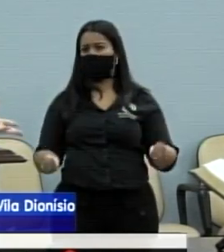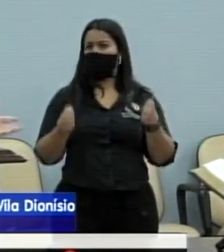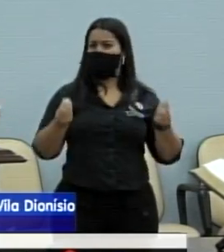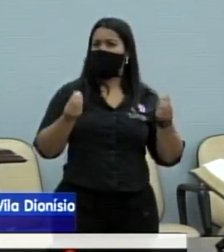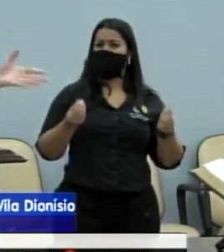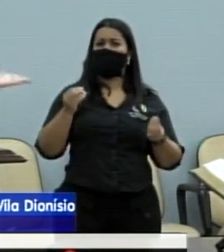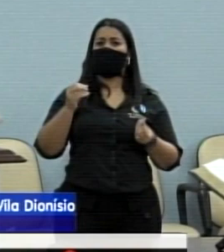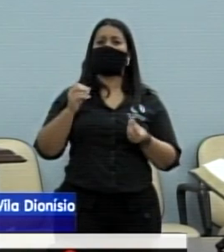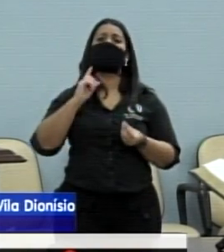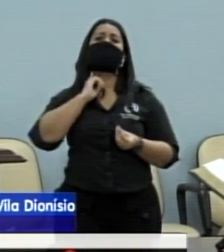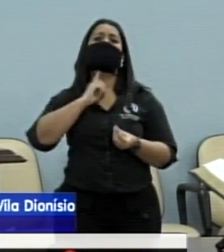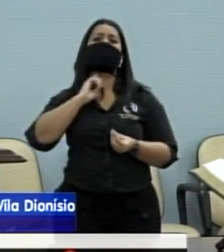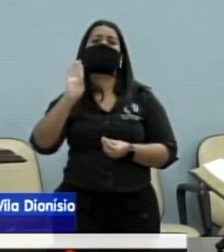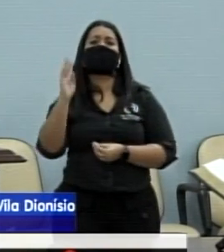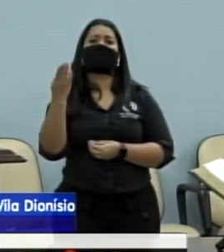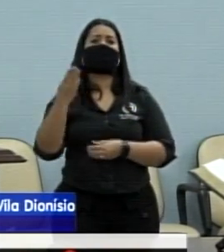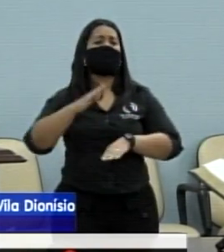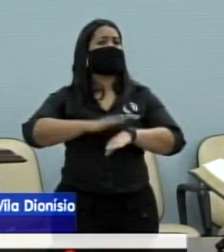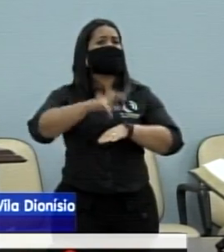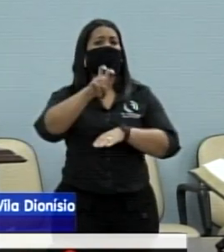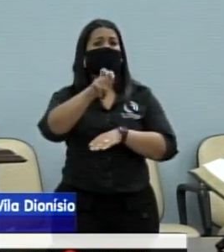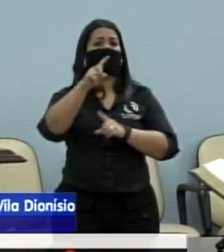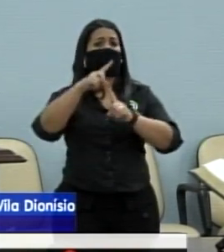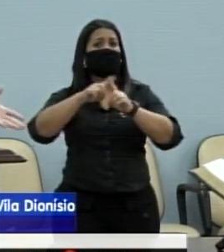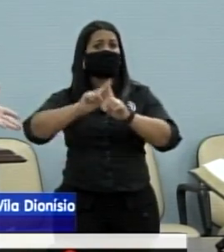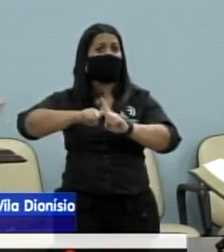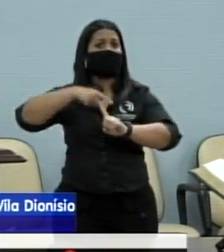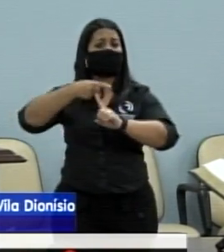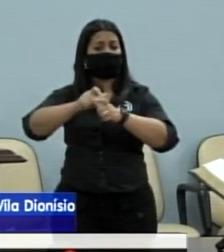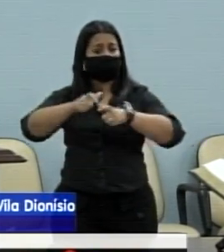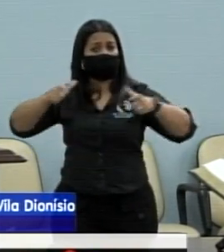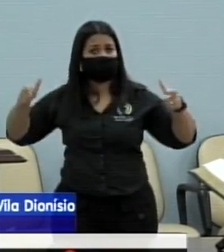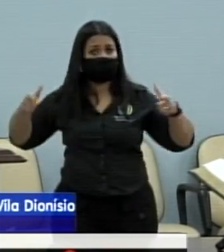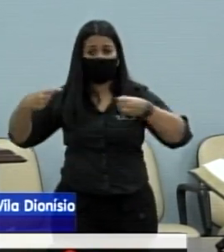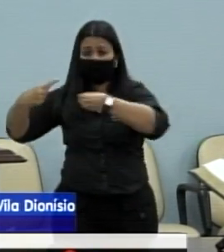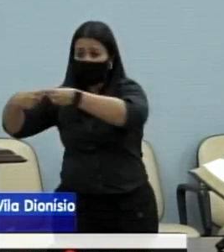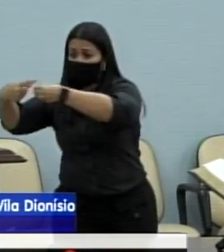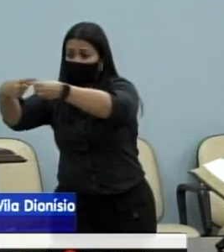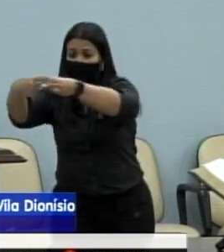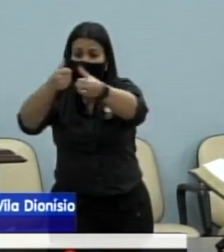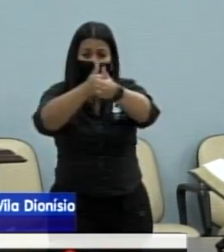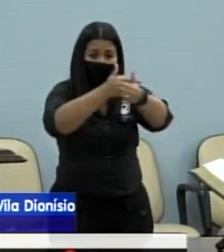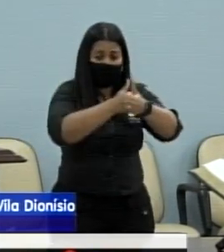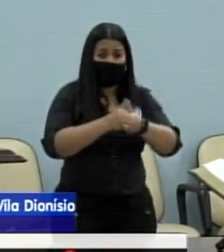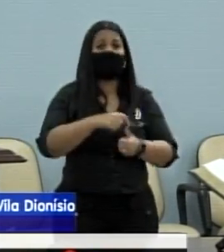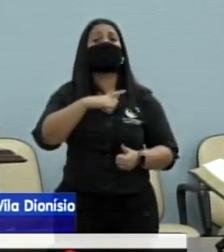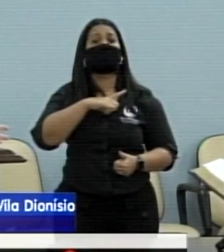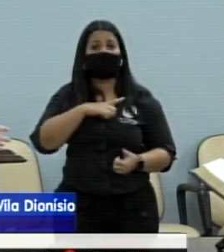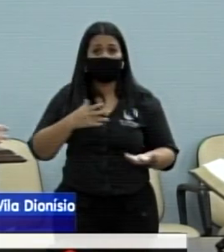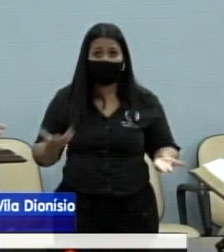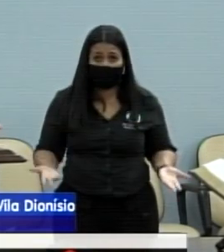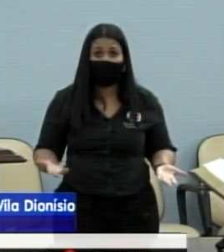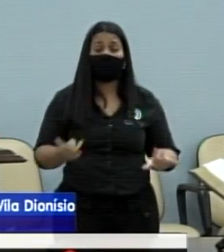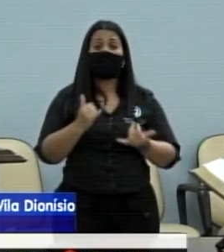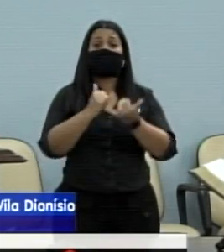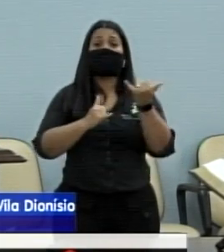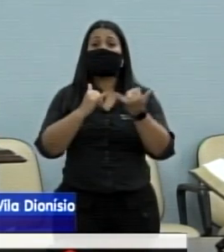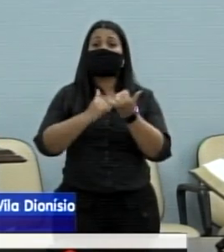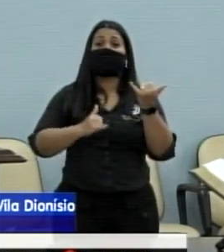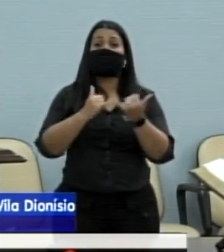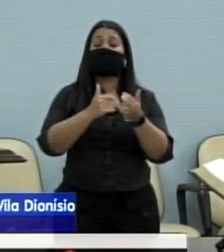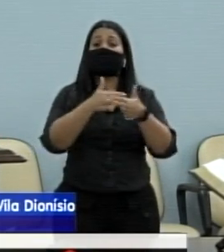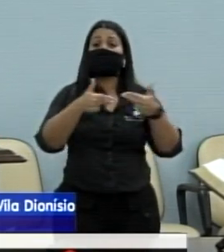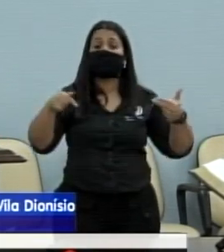Belo Horizonte é 5 vezes maior que Rio Preto. Não tem cidade vizinha? Tem metade dos casos de Rio